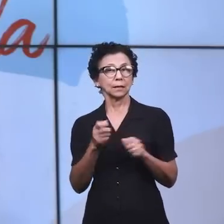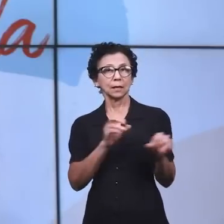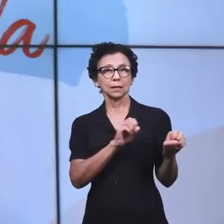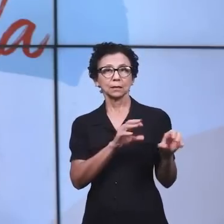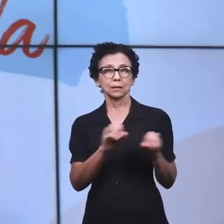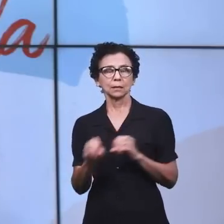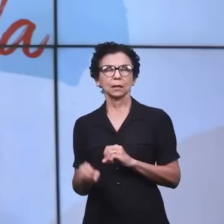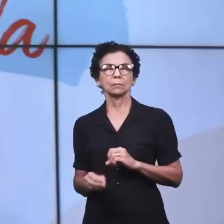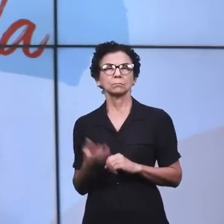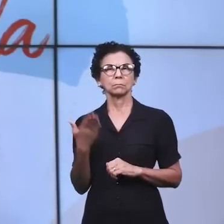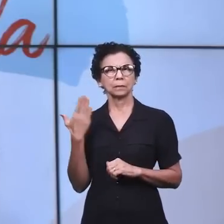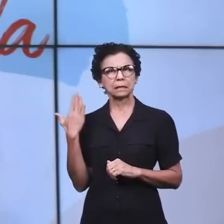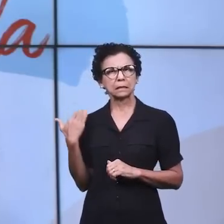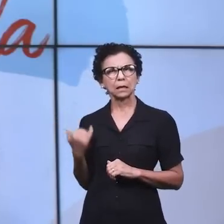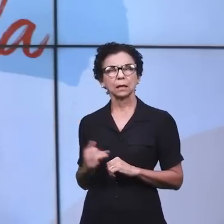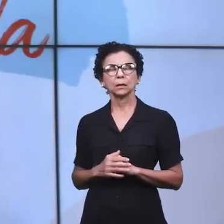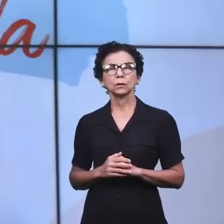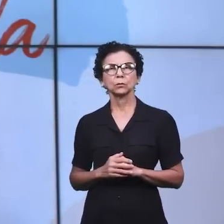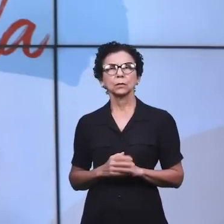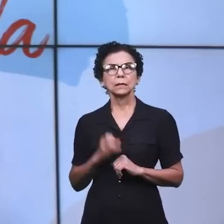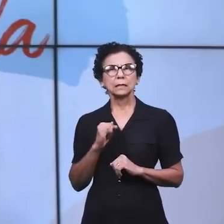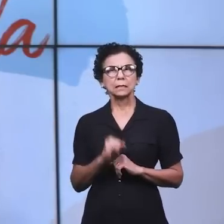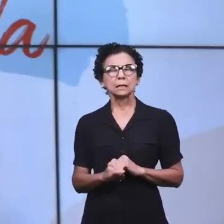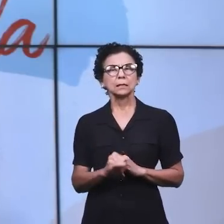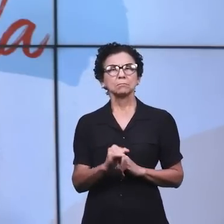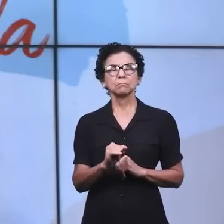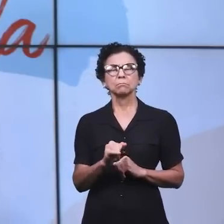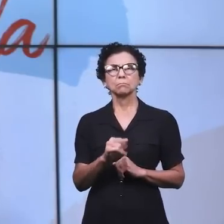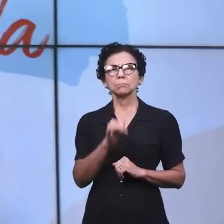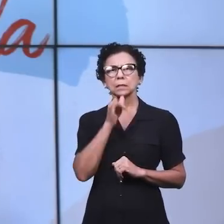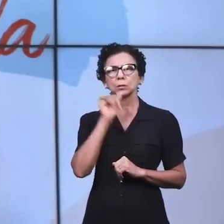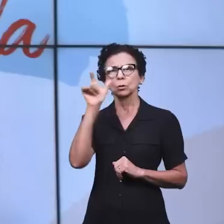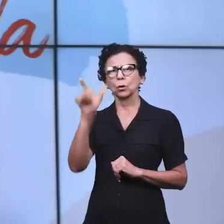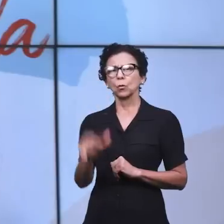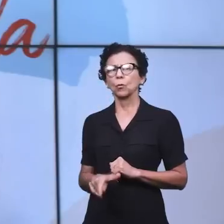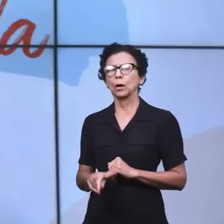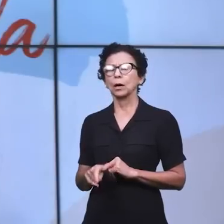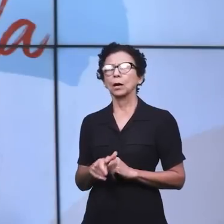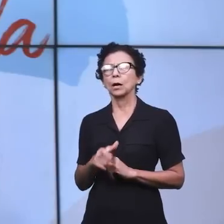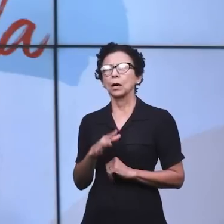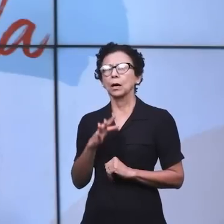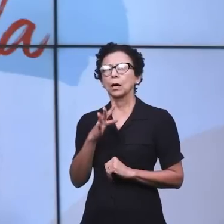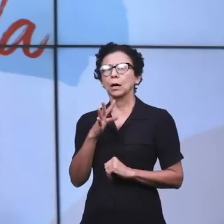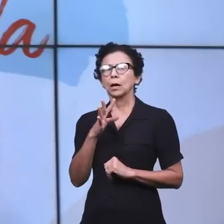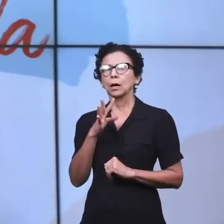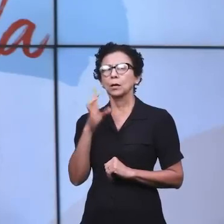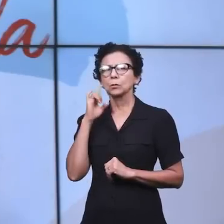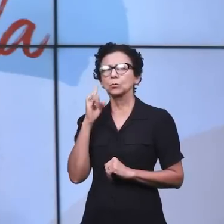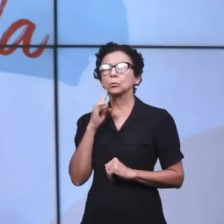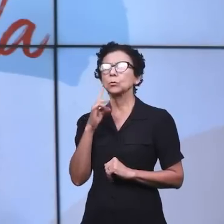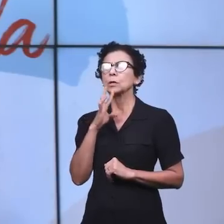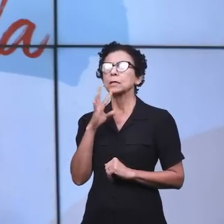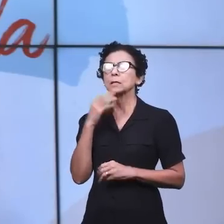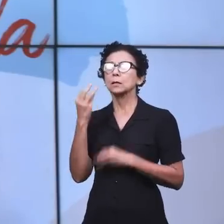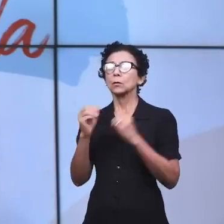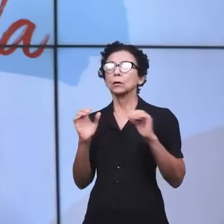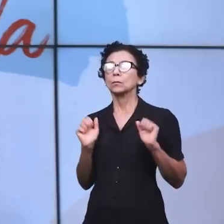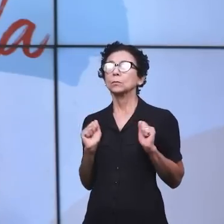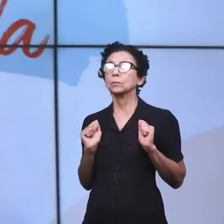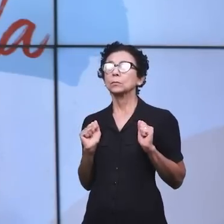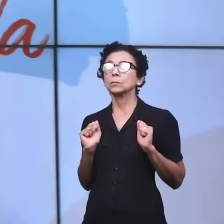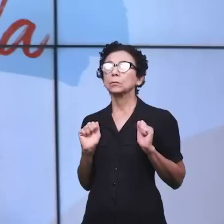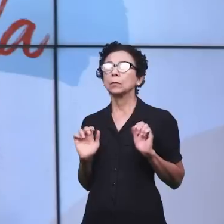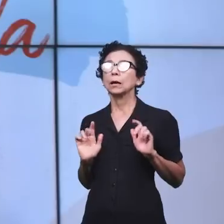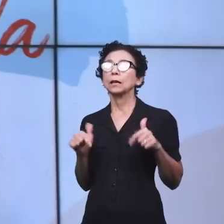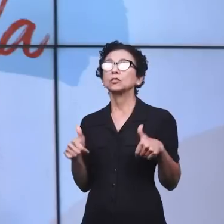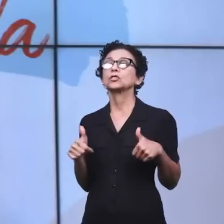passado, a gente aprendeu como reagir se a gente conhecer um surdo, e a gente vai dar sequência nos sinais que pode ser usado nesse primeiro contato, né? Então,